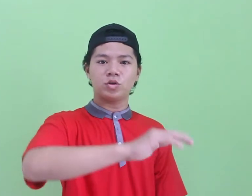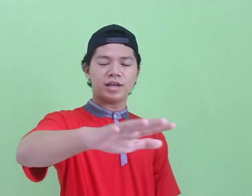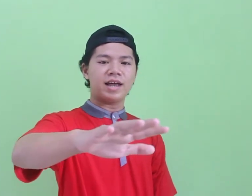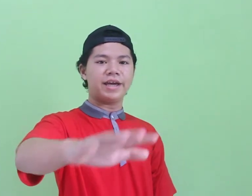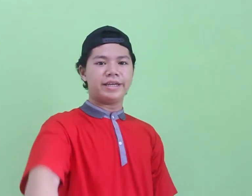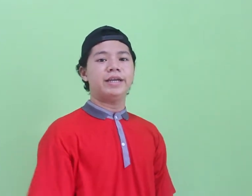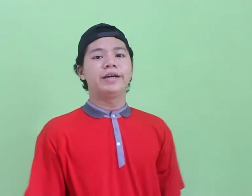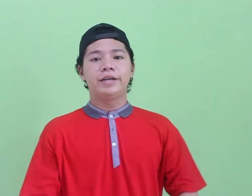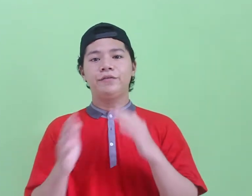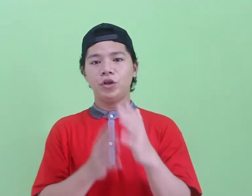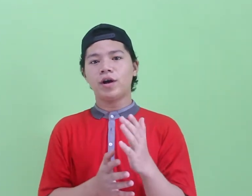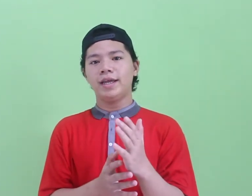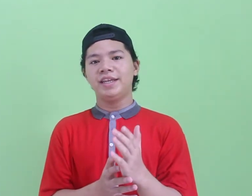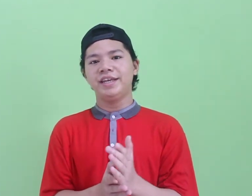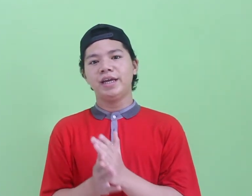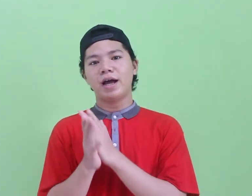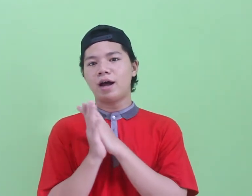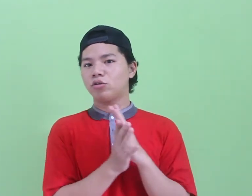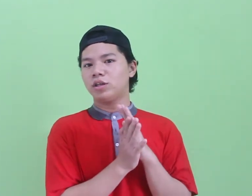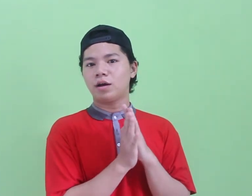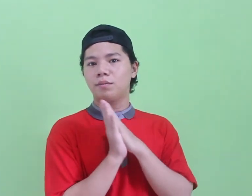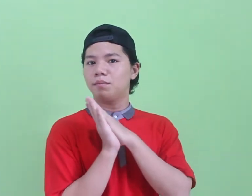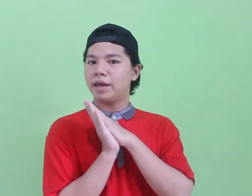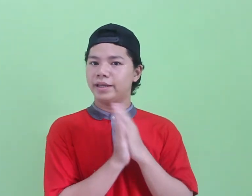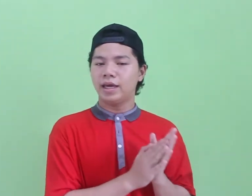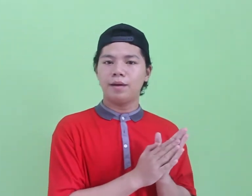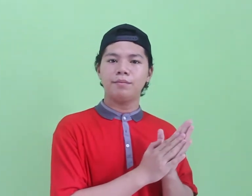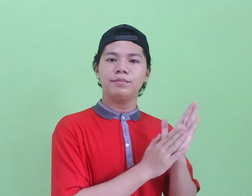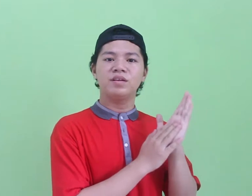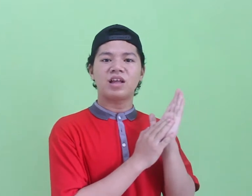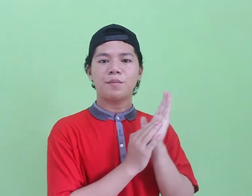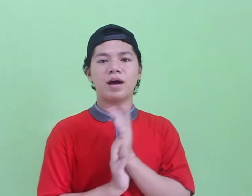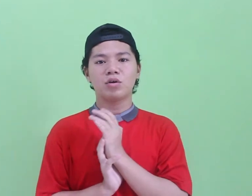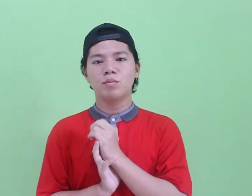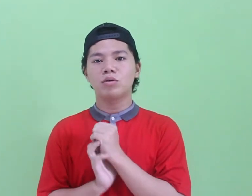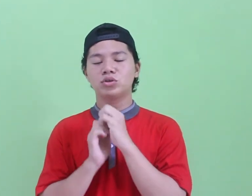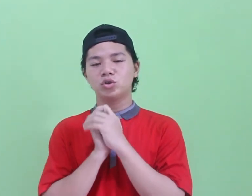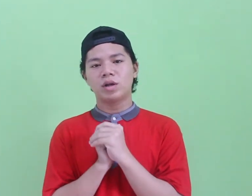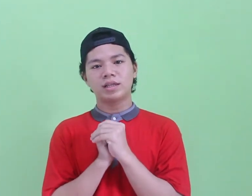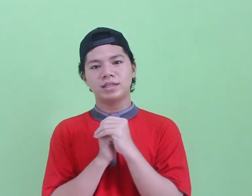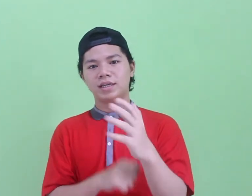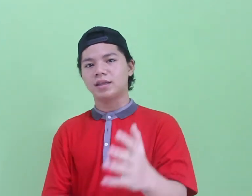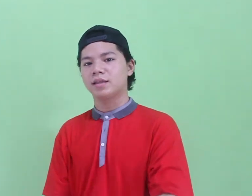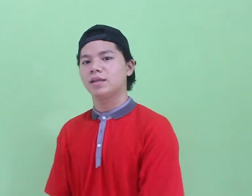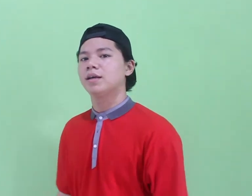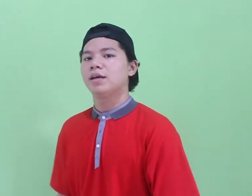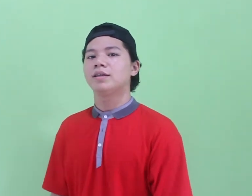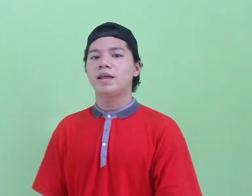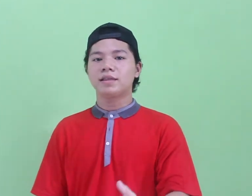Sultan Live. Di video kali ini aku tidak main game, tapi aku mau curhat sedikit